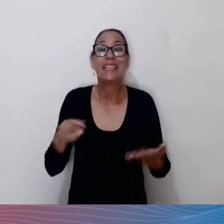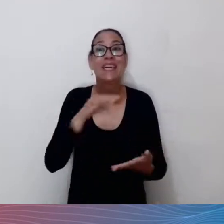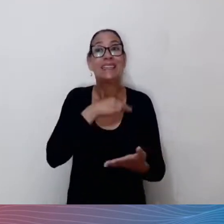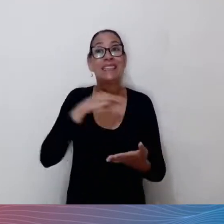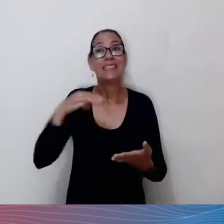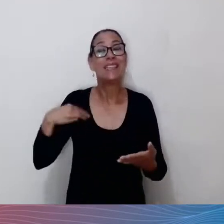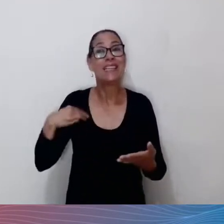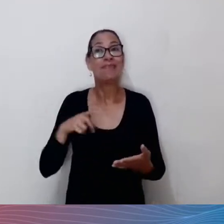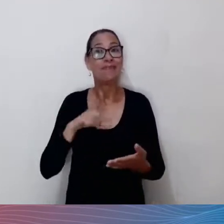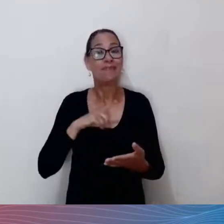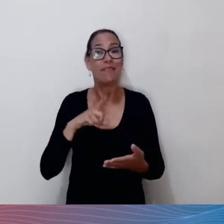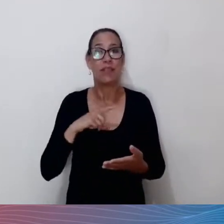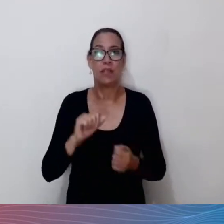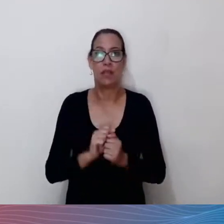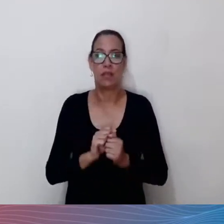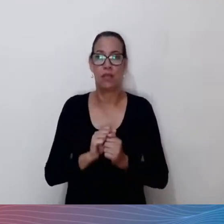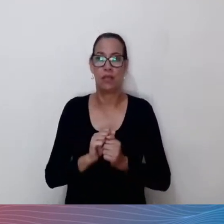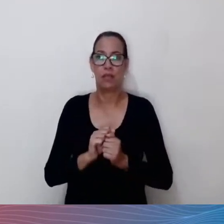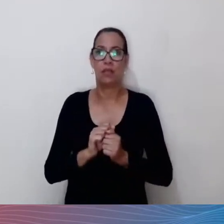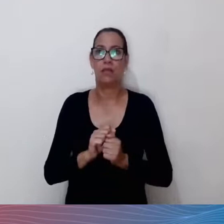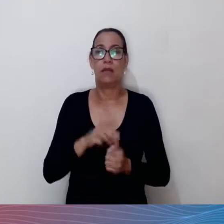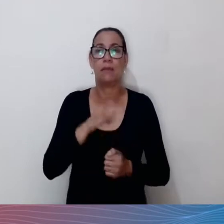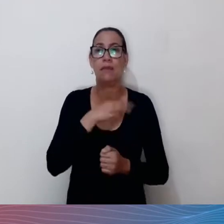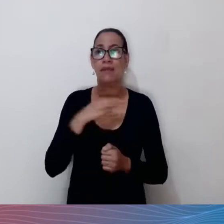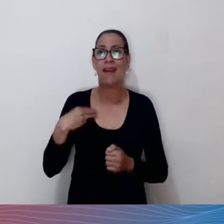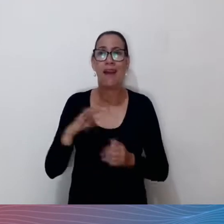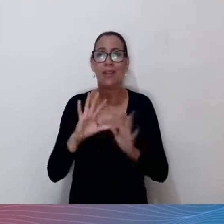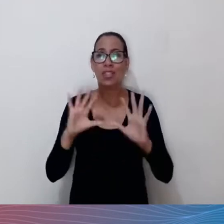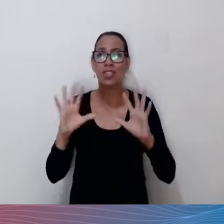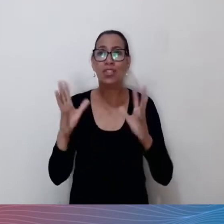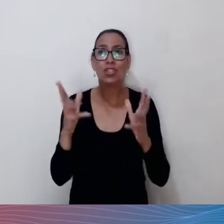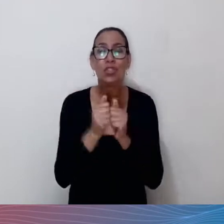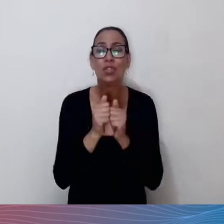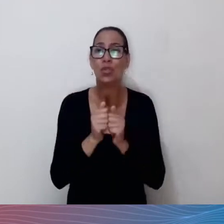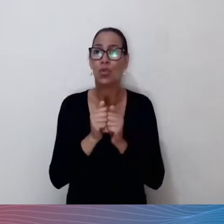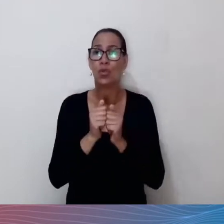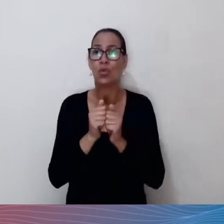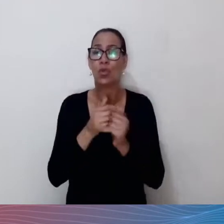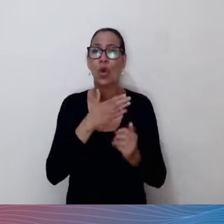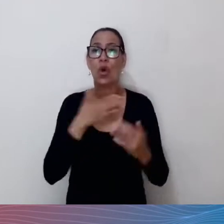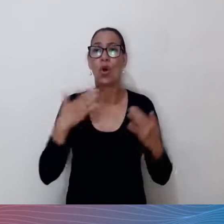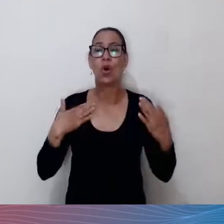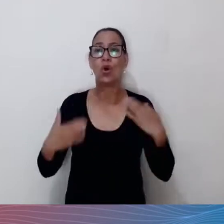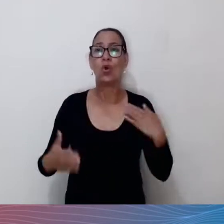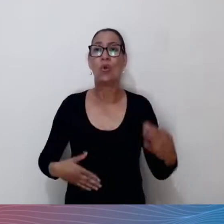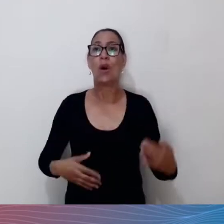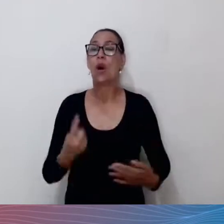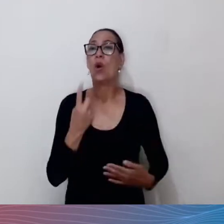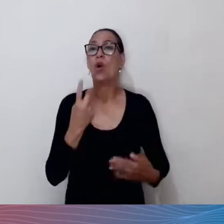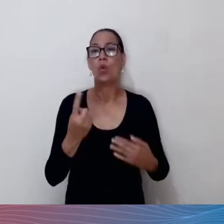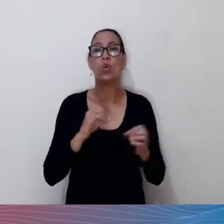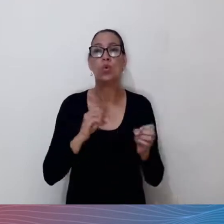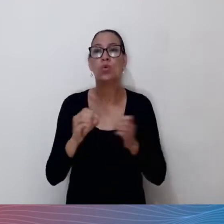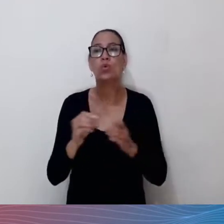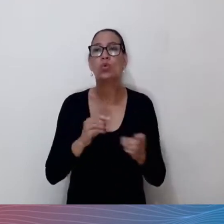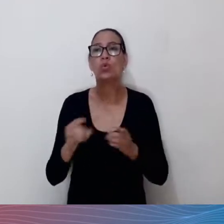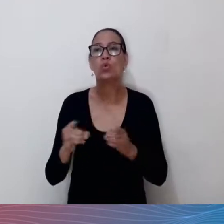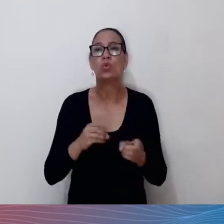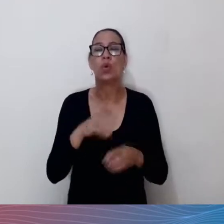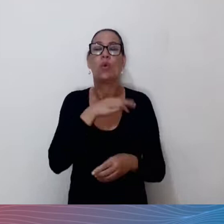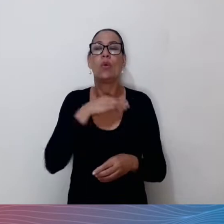os membros são para uma única obra do ministério. Qual é a única obra do